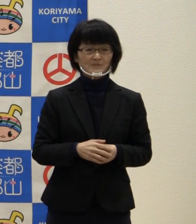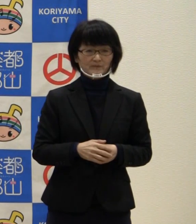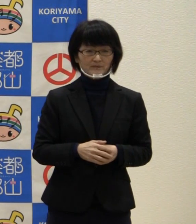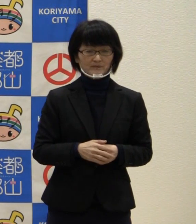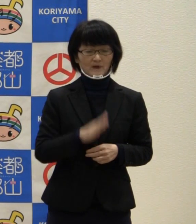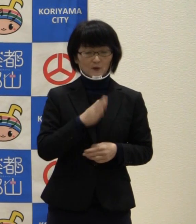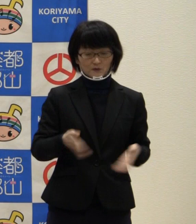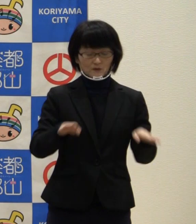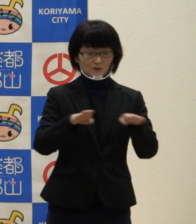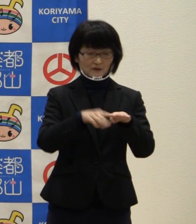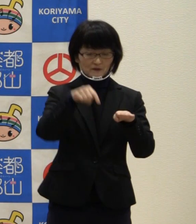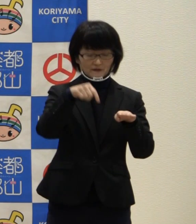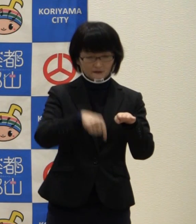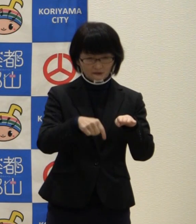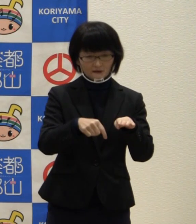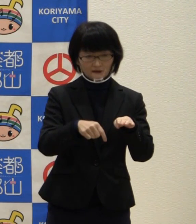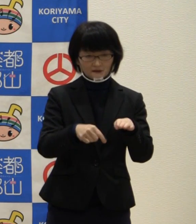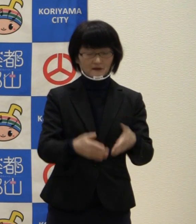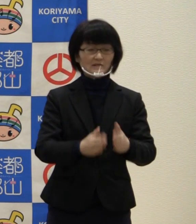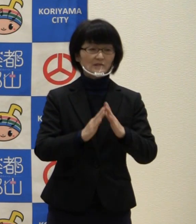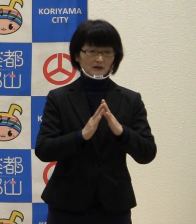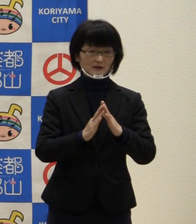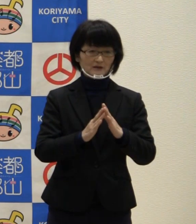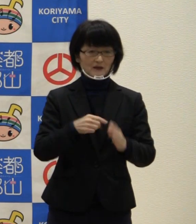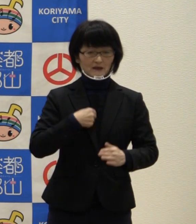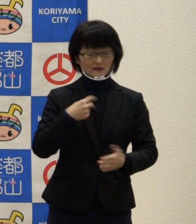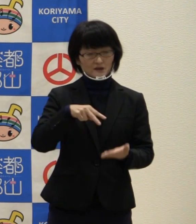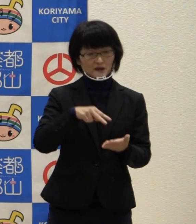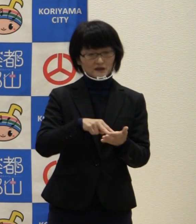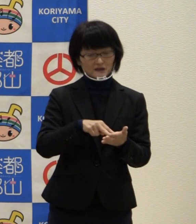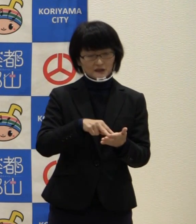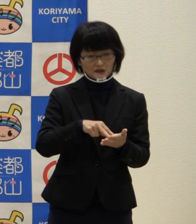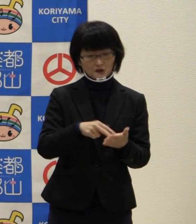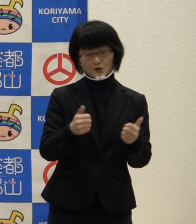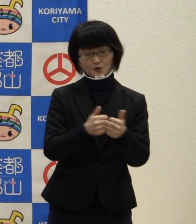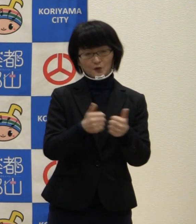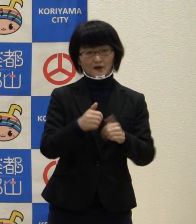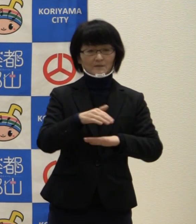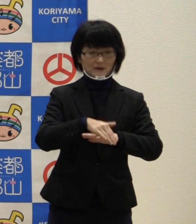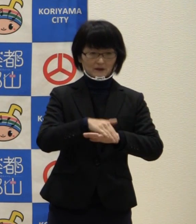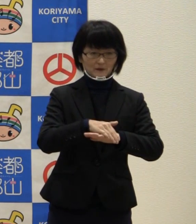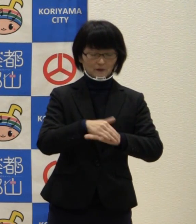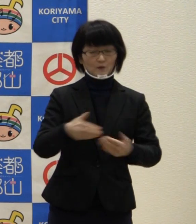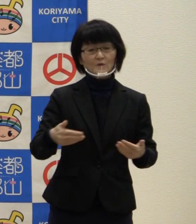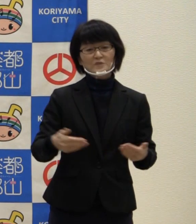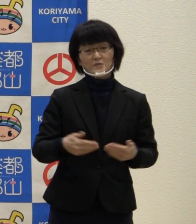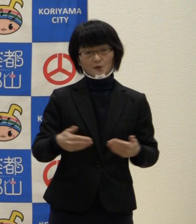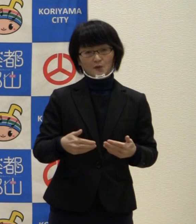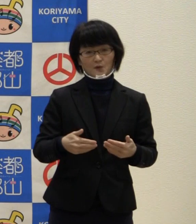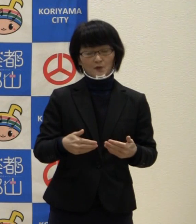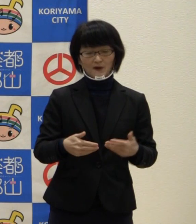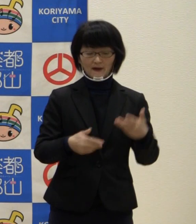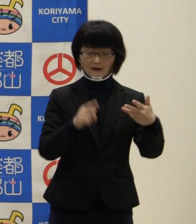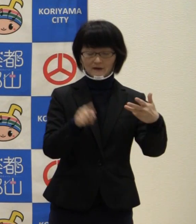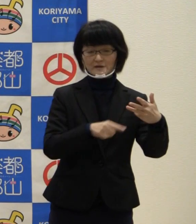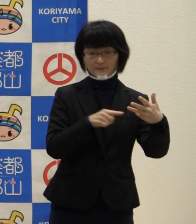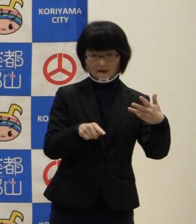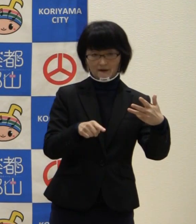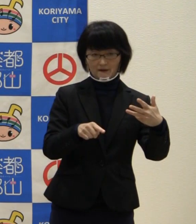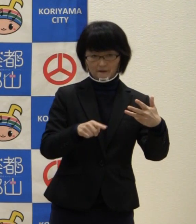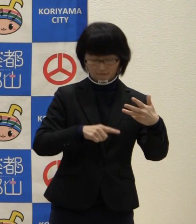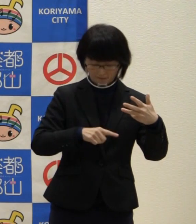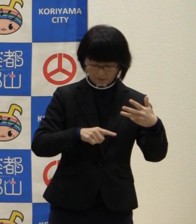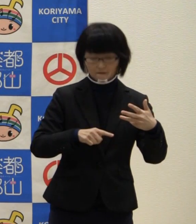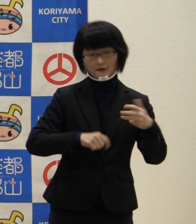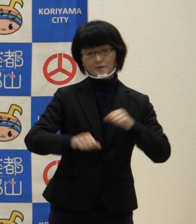庁舎1階に設置しております自立支援相談窓口の相談人員を8名体制で取り組